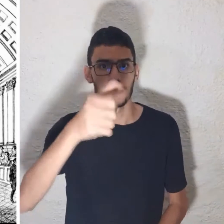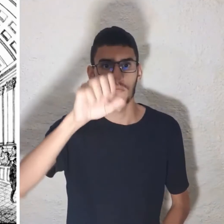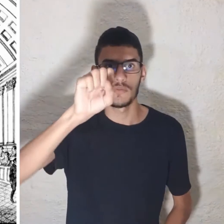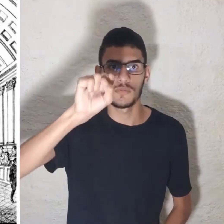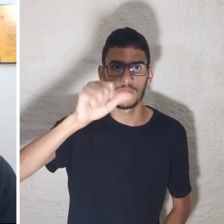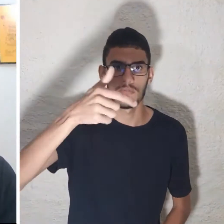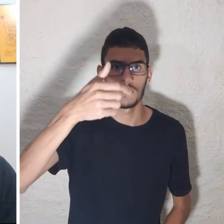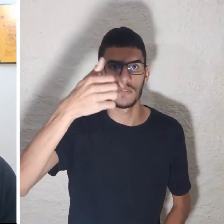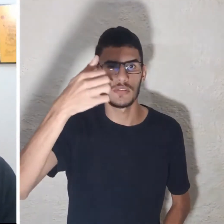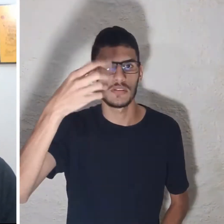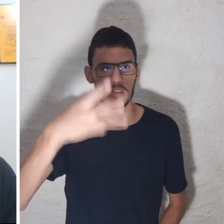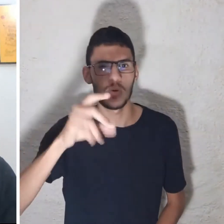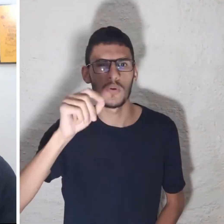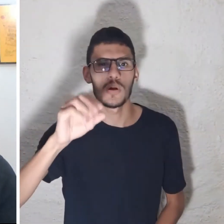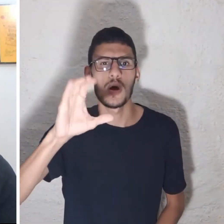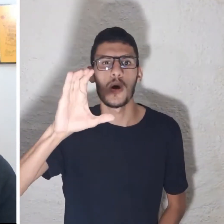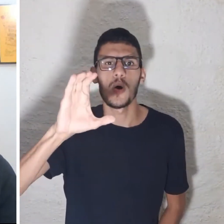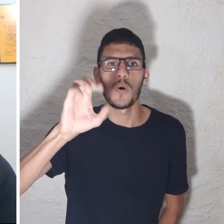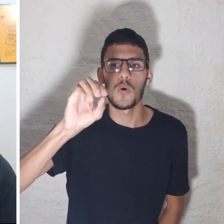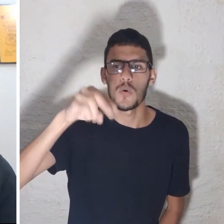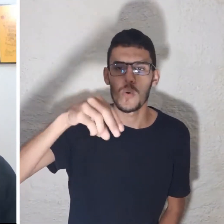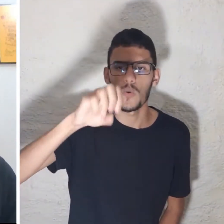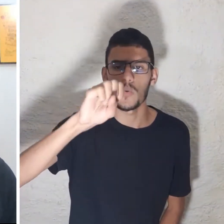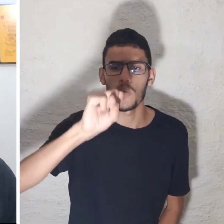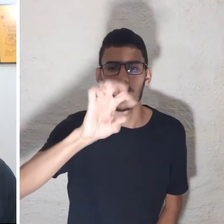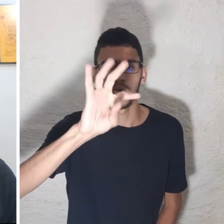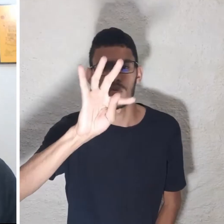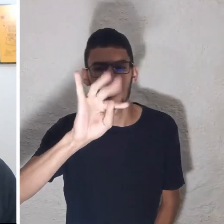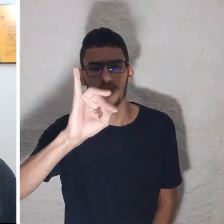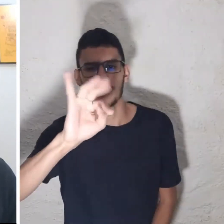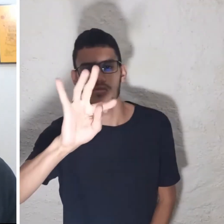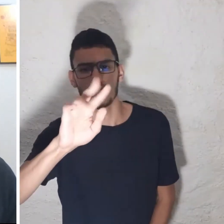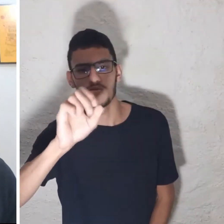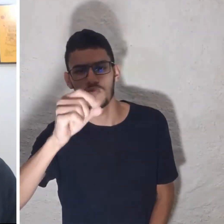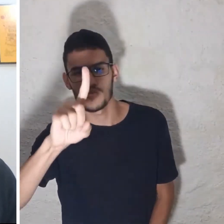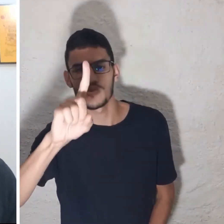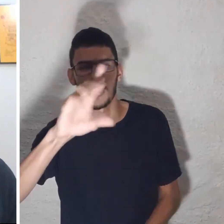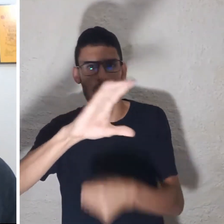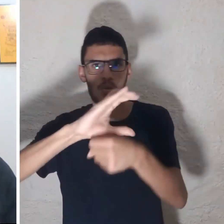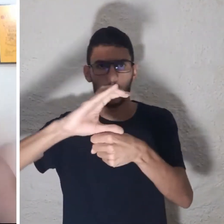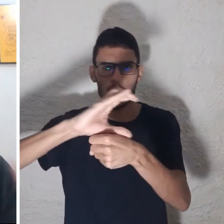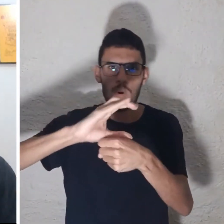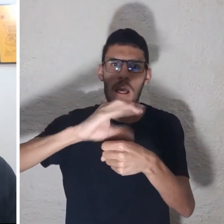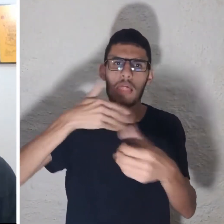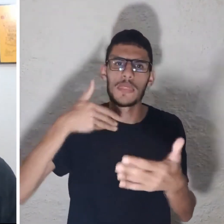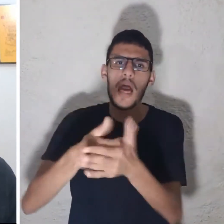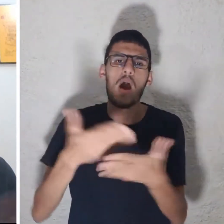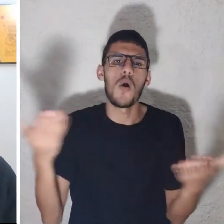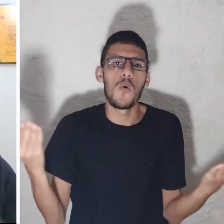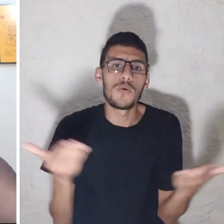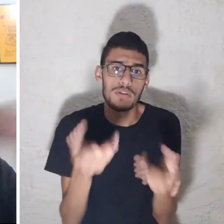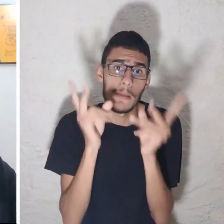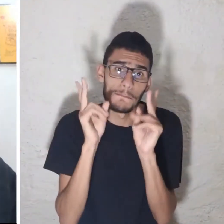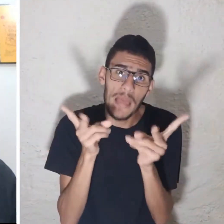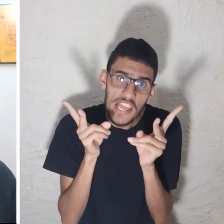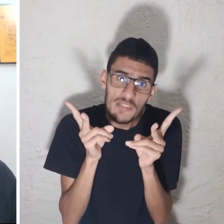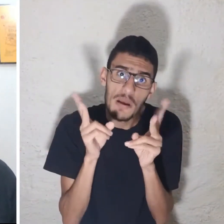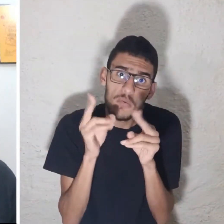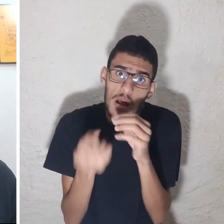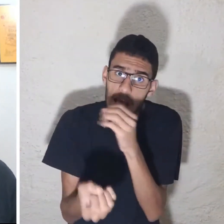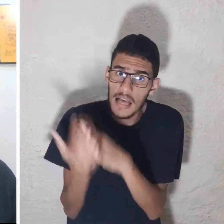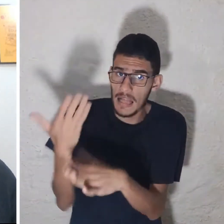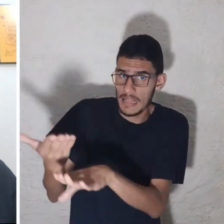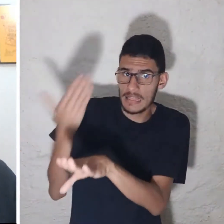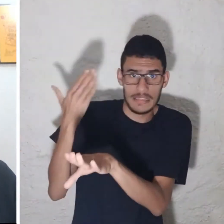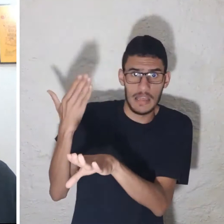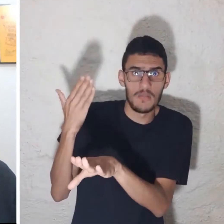na Constituição. O que é a Constituição? É o conjunto de leis máximas de um país, né? O Brasil até hoje tem, não é essa mesma,